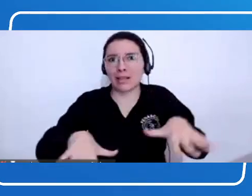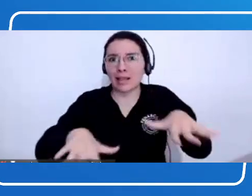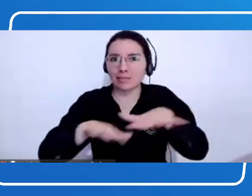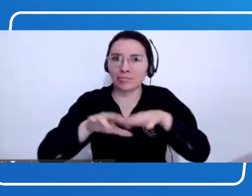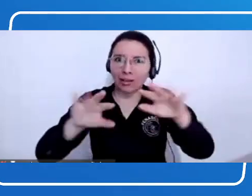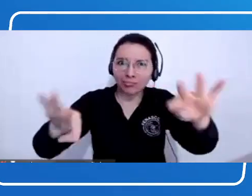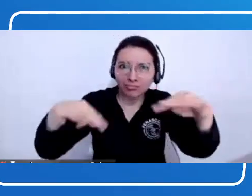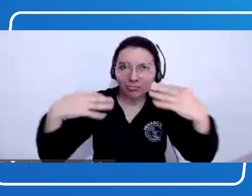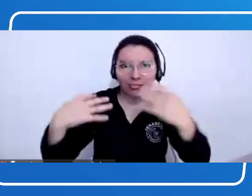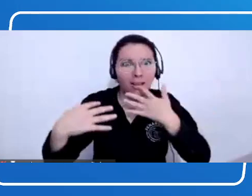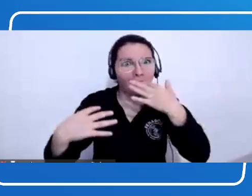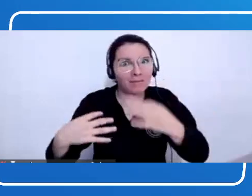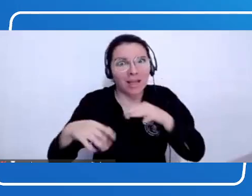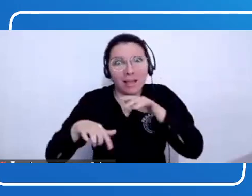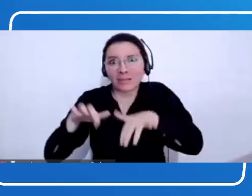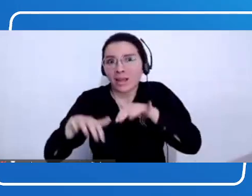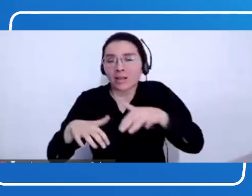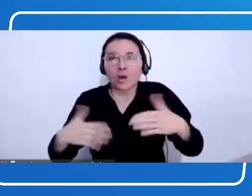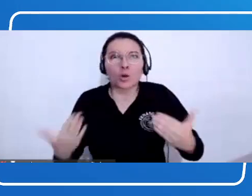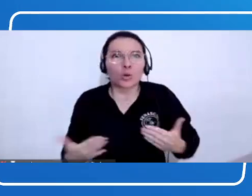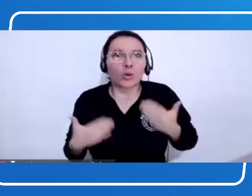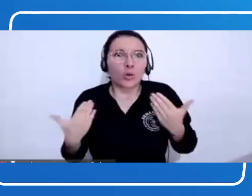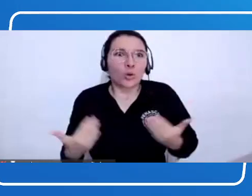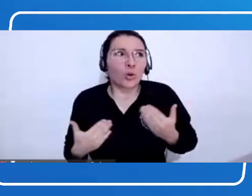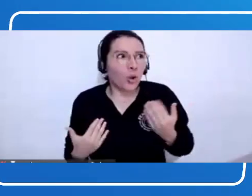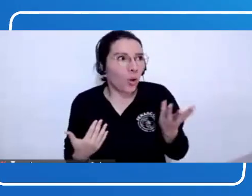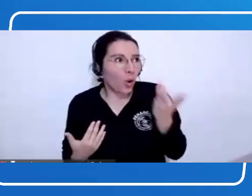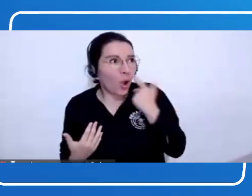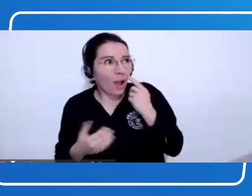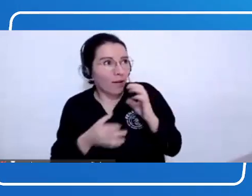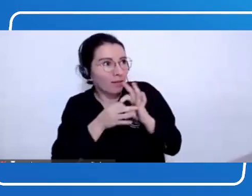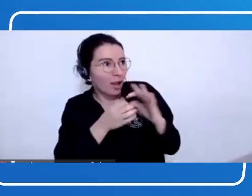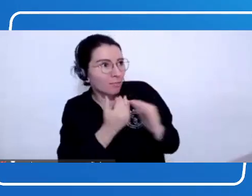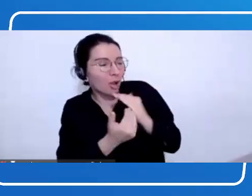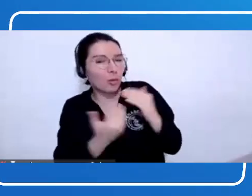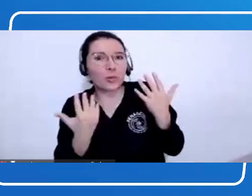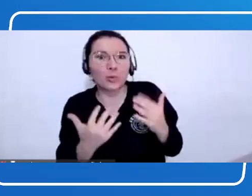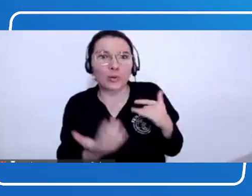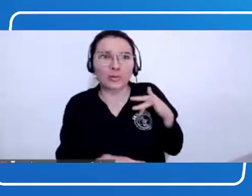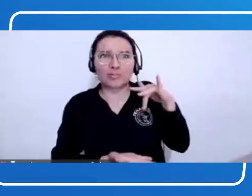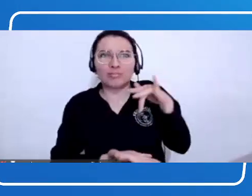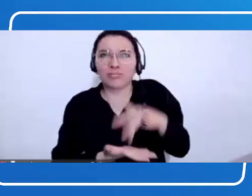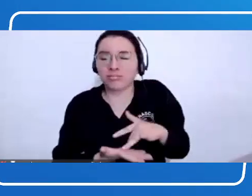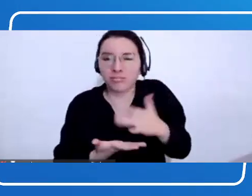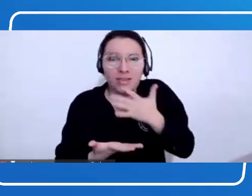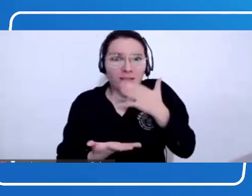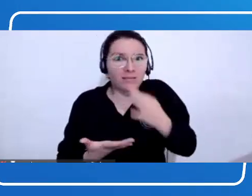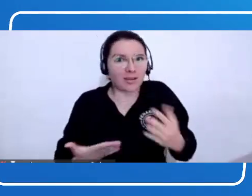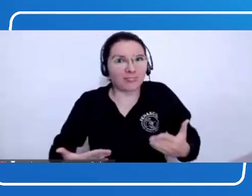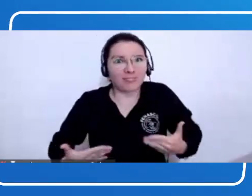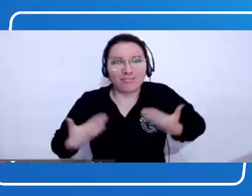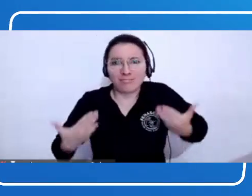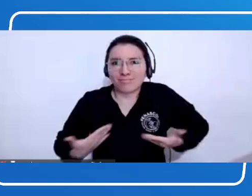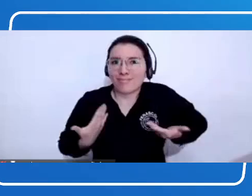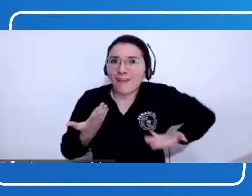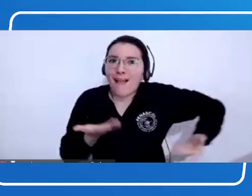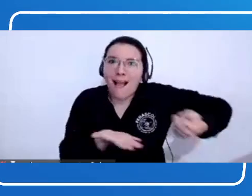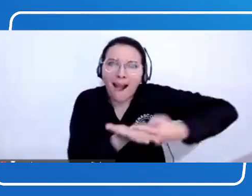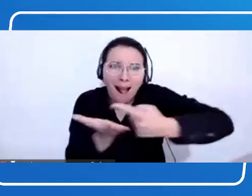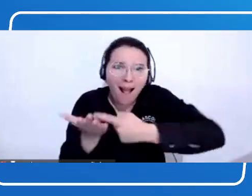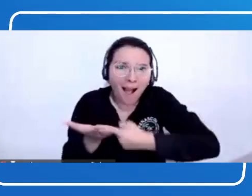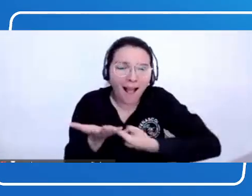secretaría estamos muy complacidos y pues para nosotros es un gusto poder conversar con ustedes, además